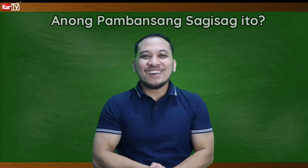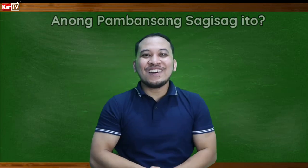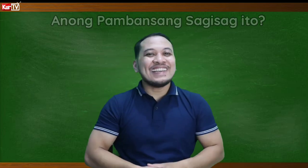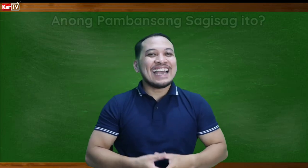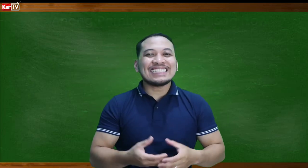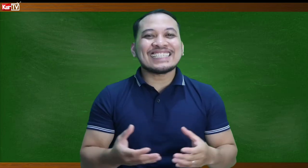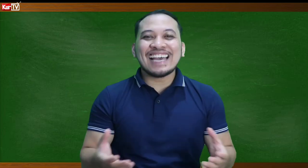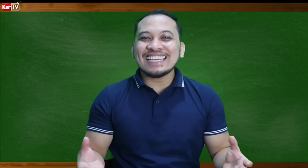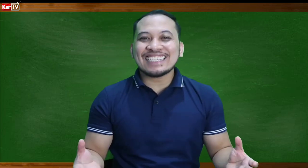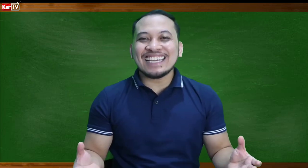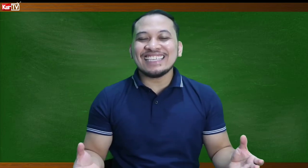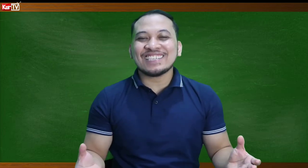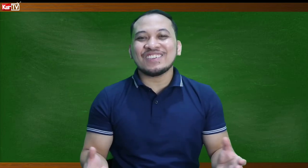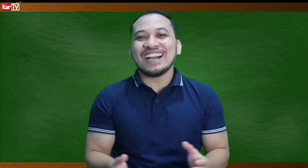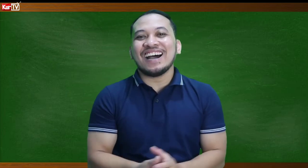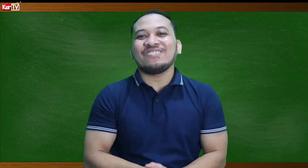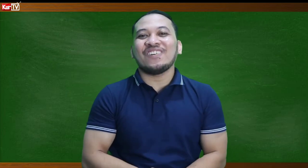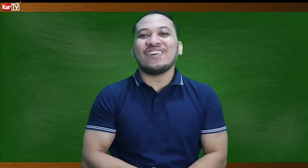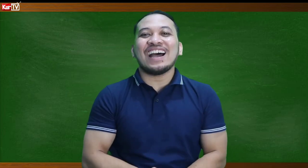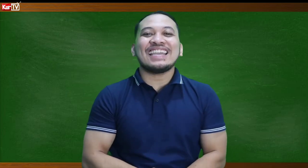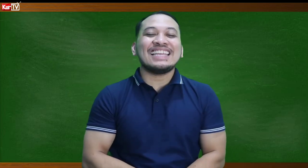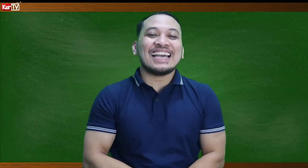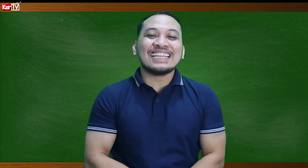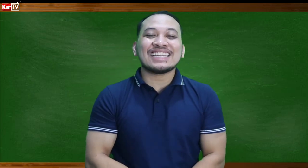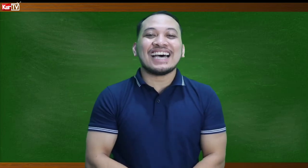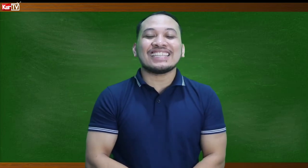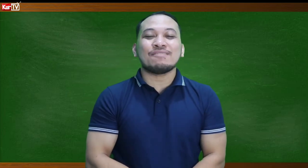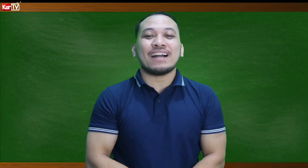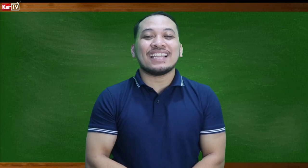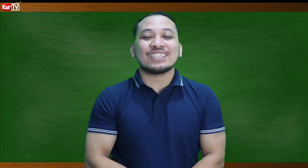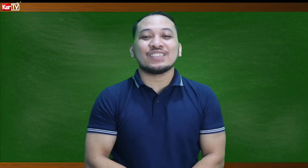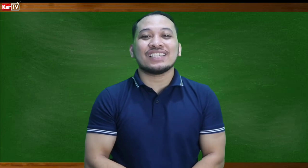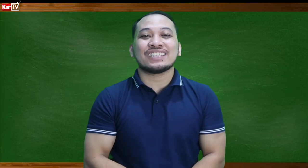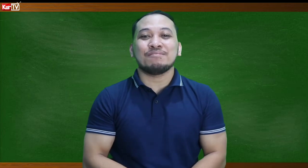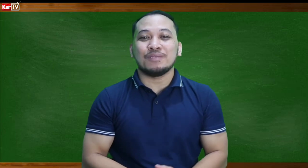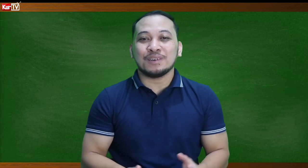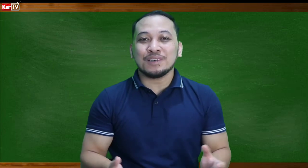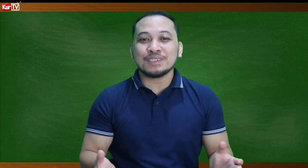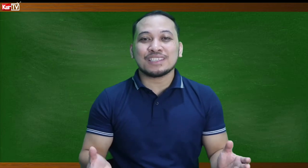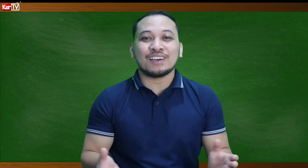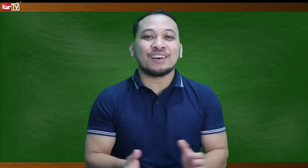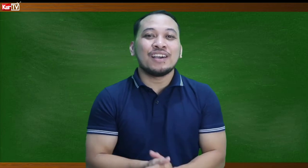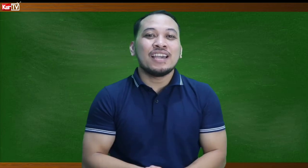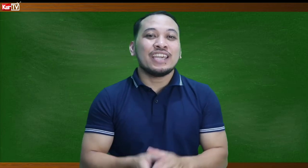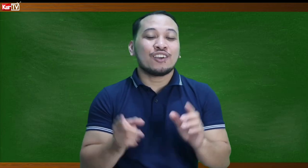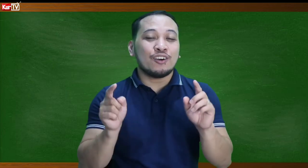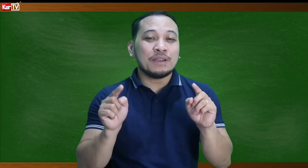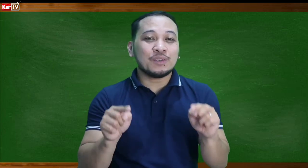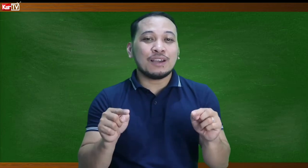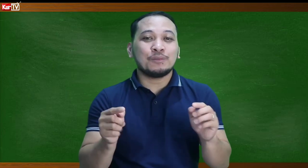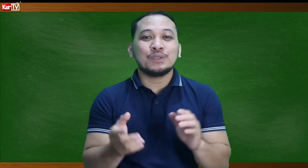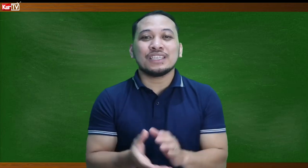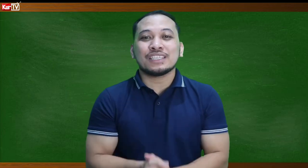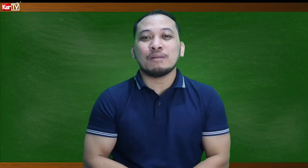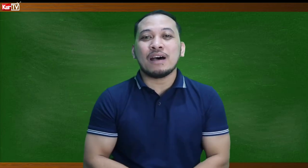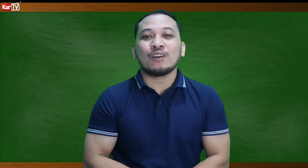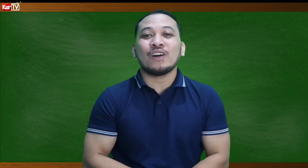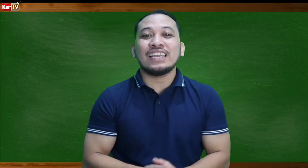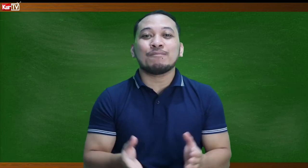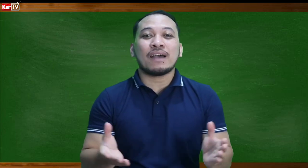Ayun! At naisenyas ko na nga po ang ilan sa ating mga national symbols. No? I-comment nyo lang po dyan sa baba kung alin pa ang